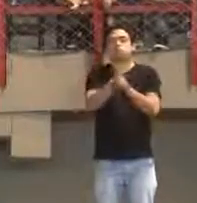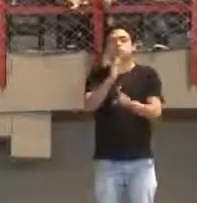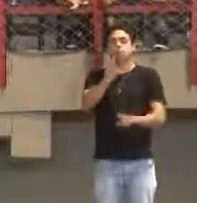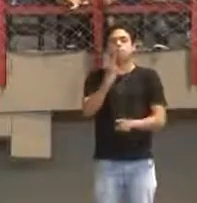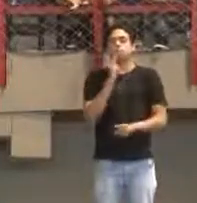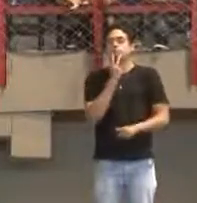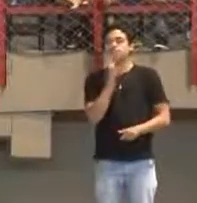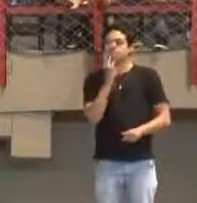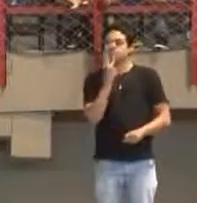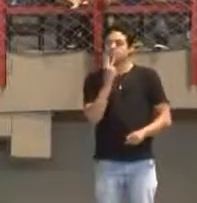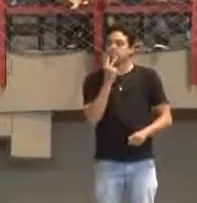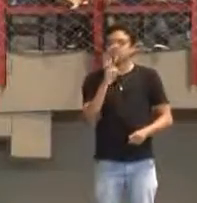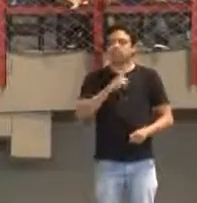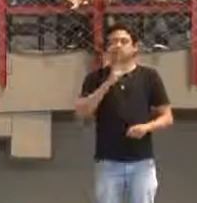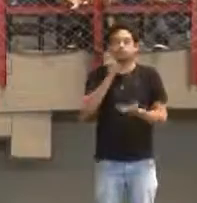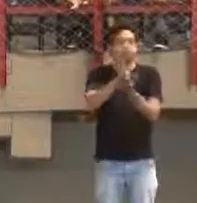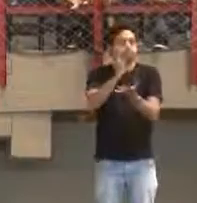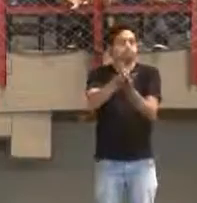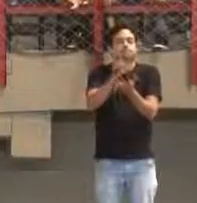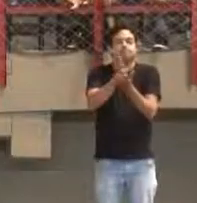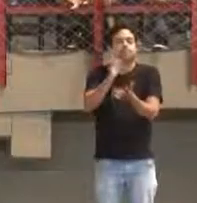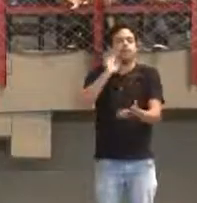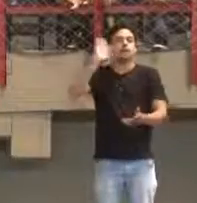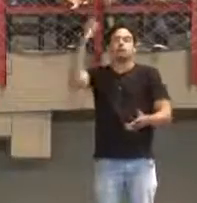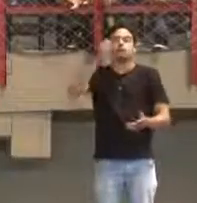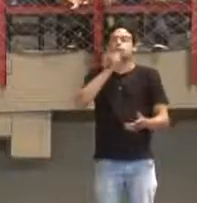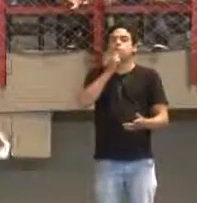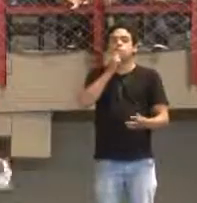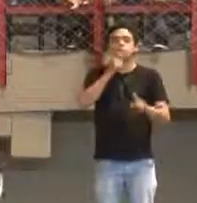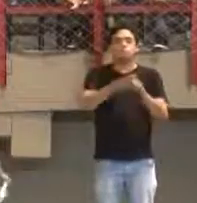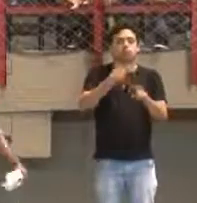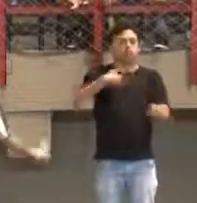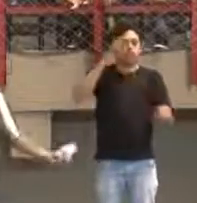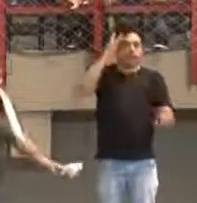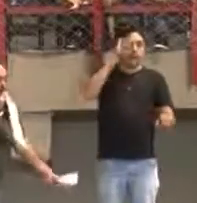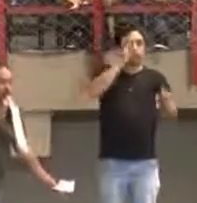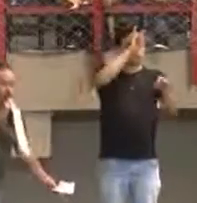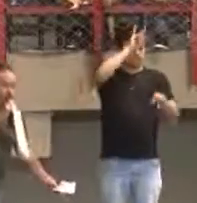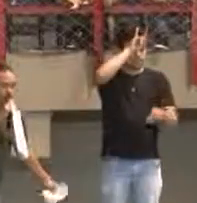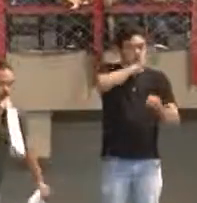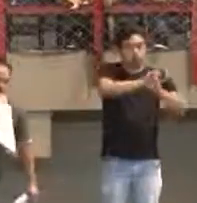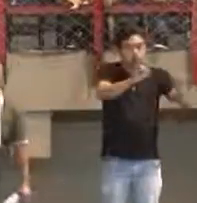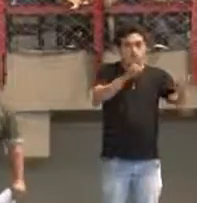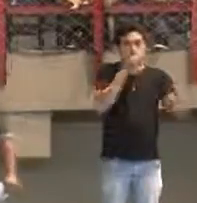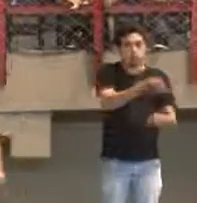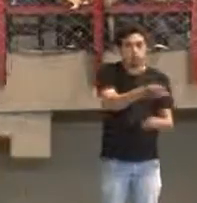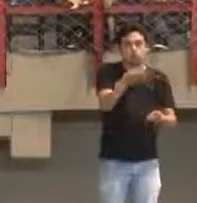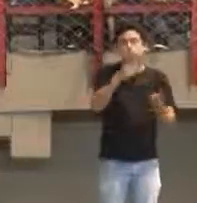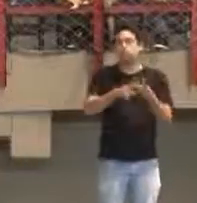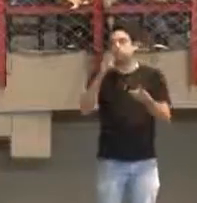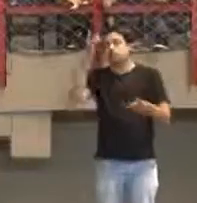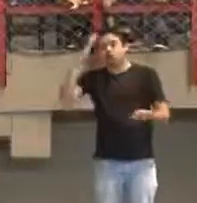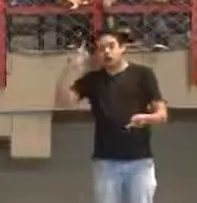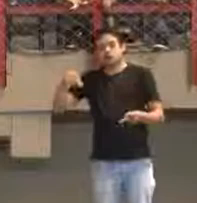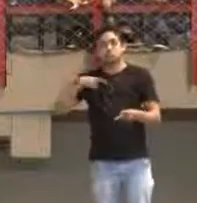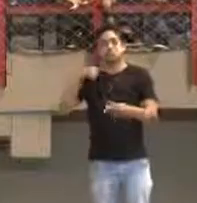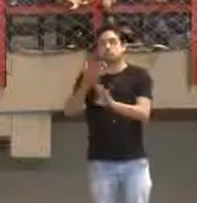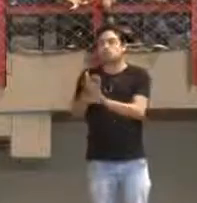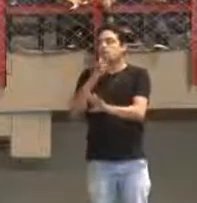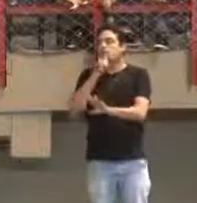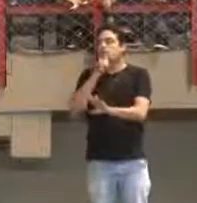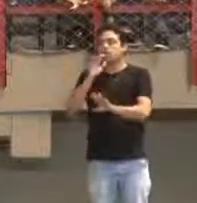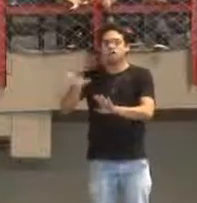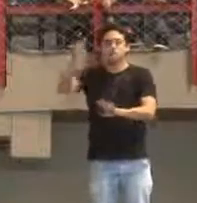ambiguidade vai continuar sem resolver se você acha que traiu ótimo bom para você se você acha que não